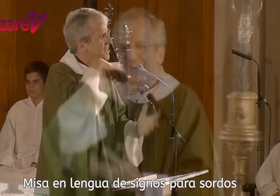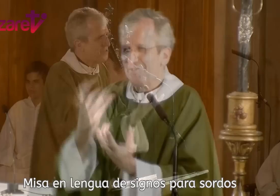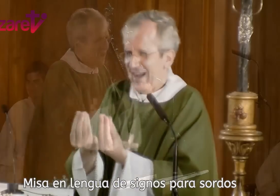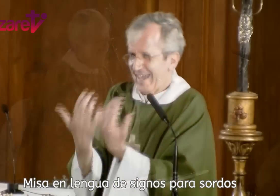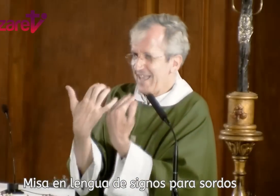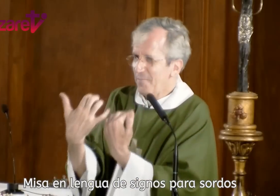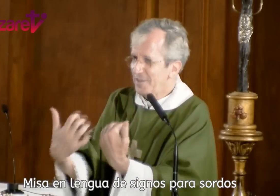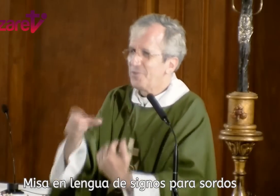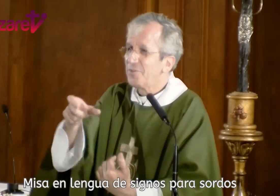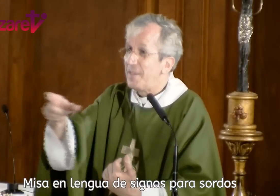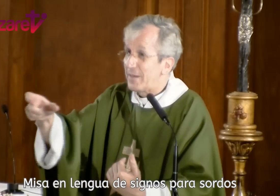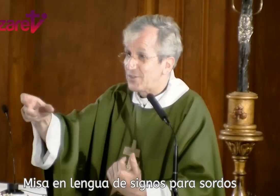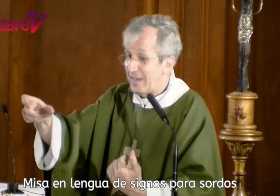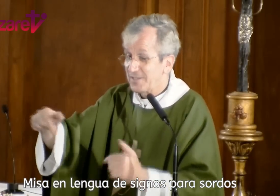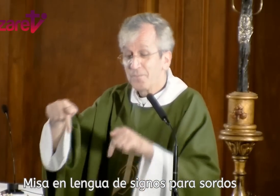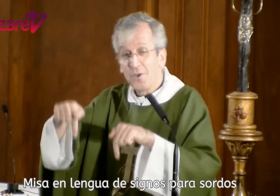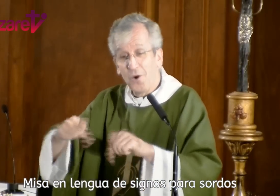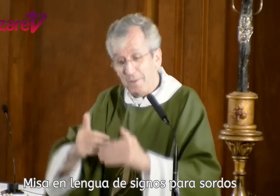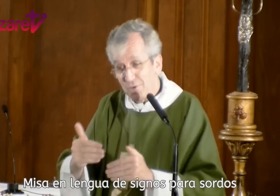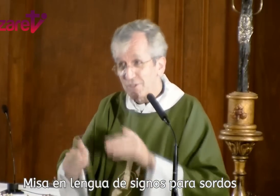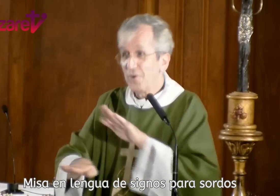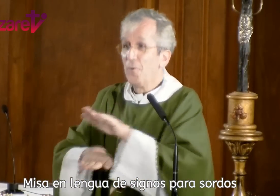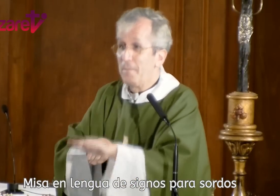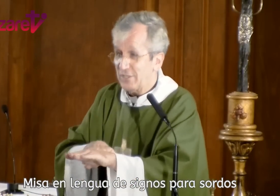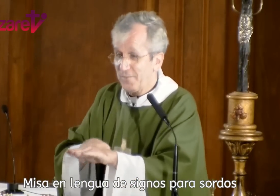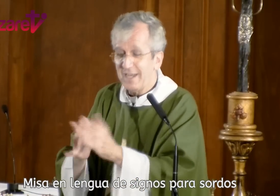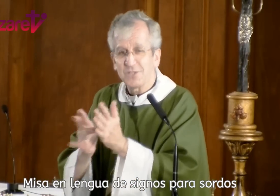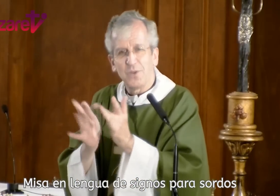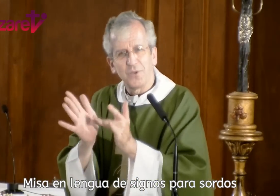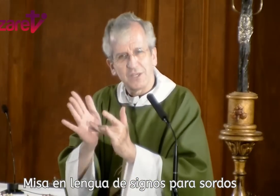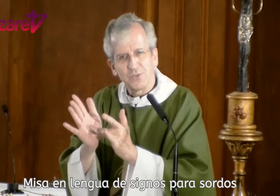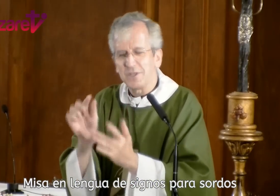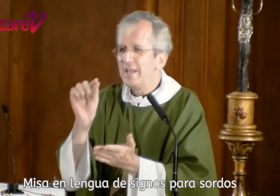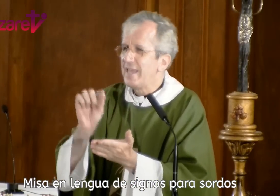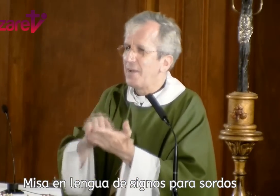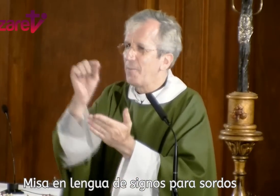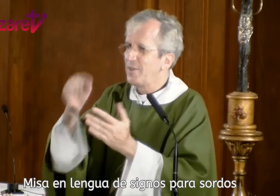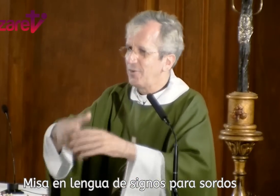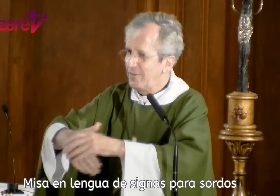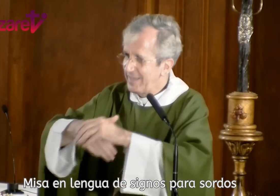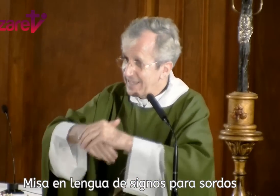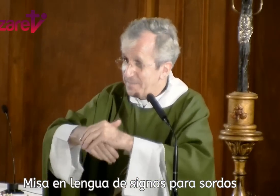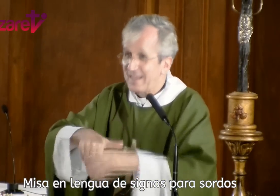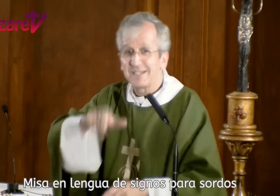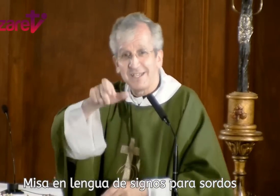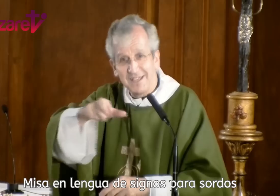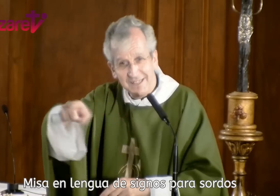sació aquella multitud de personas. Hoy vemos un paso más cuando Jesús llega el momento de despedirse de